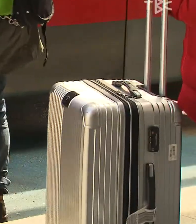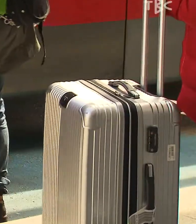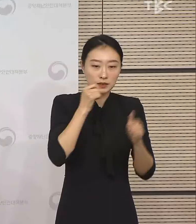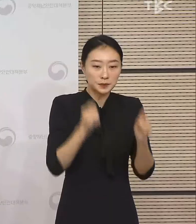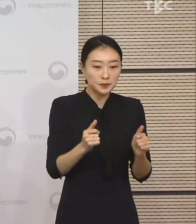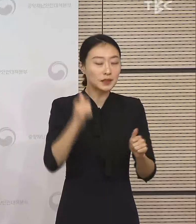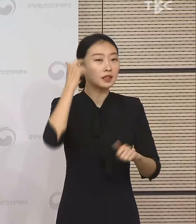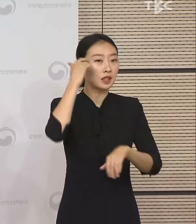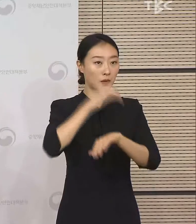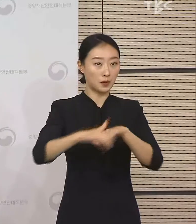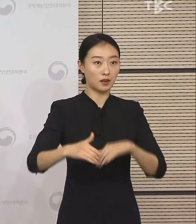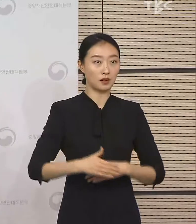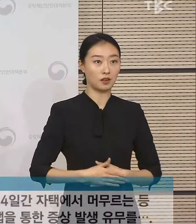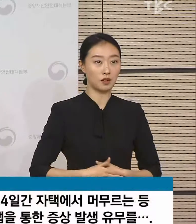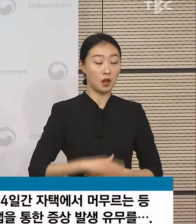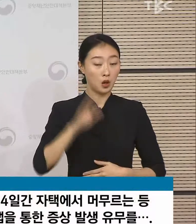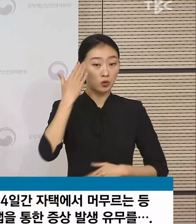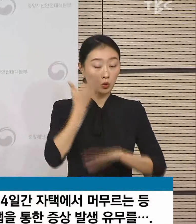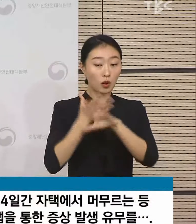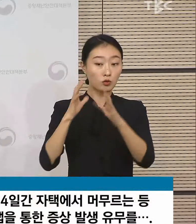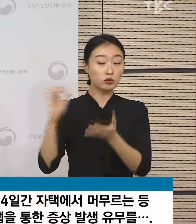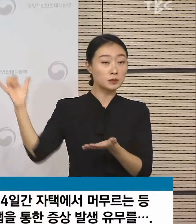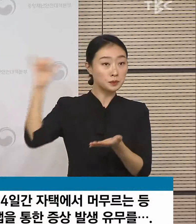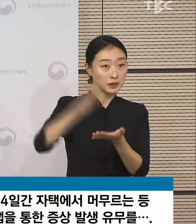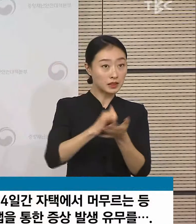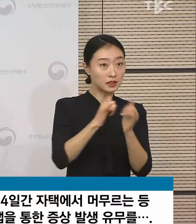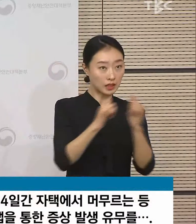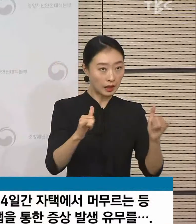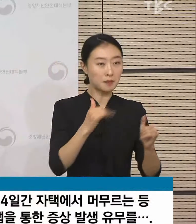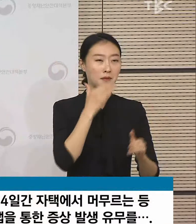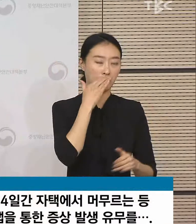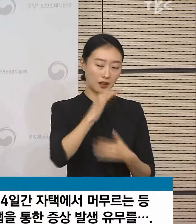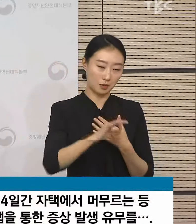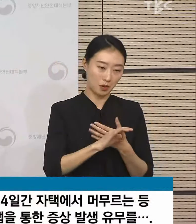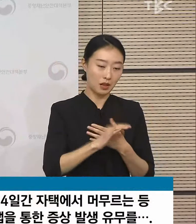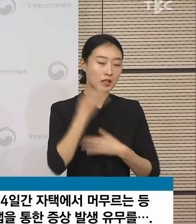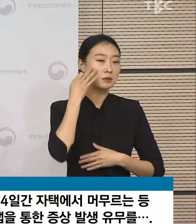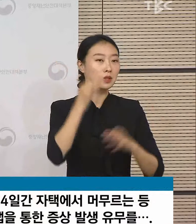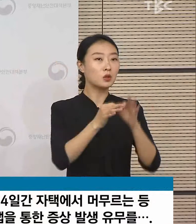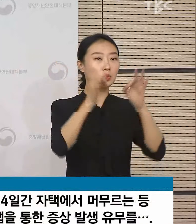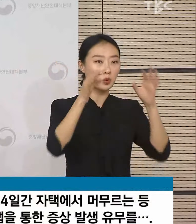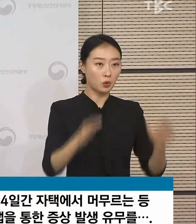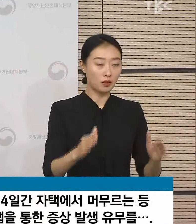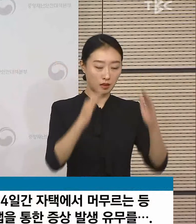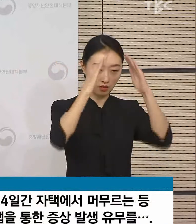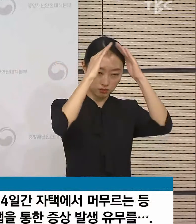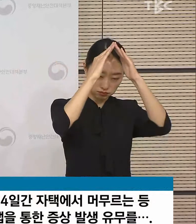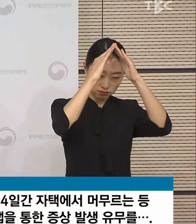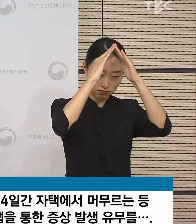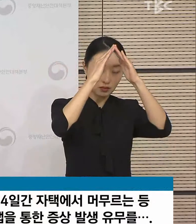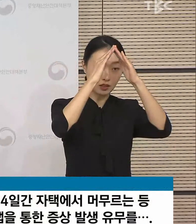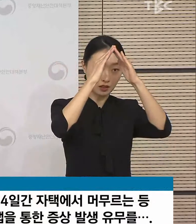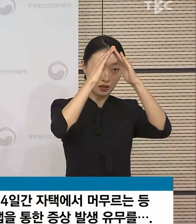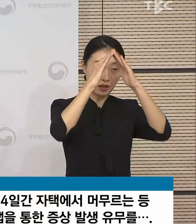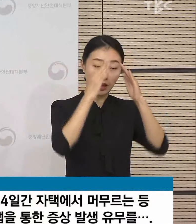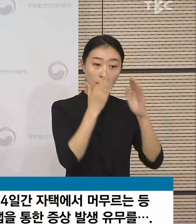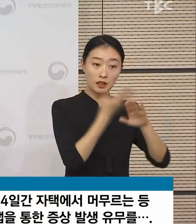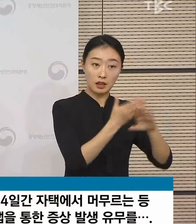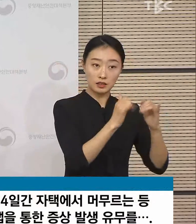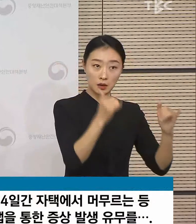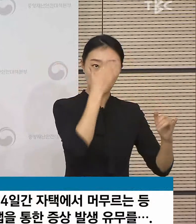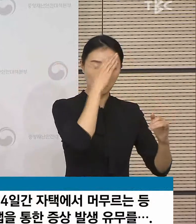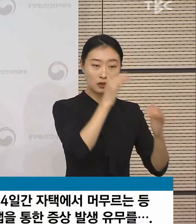차지했습니다. 최근 외국에서 입국하신 분들은 가급적 14일간 자택에서 머무르는 등 타인과